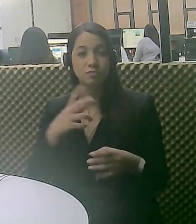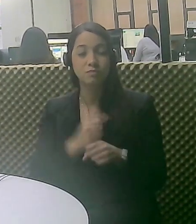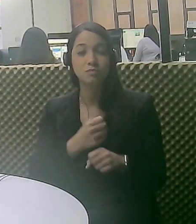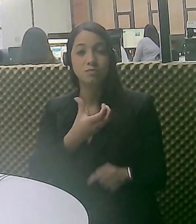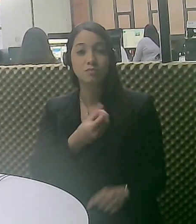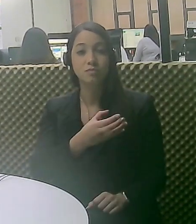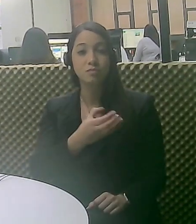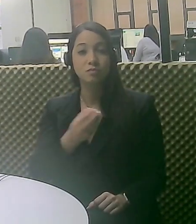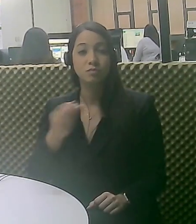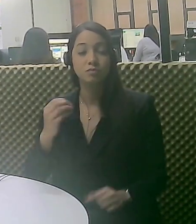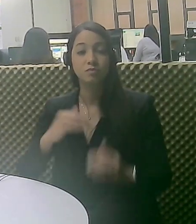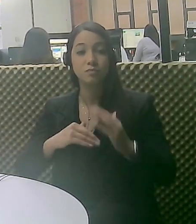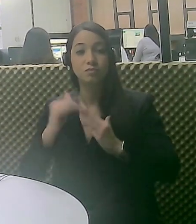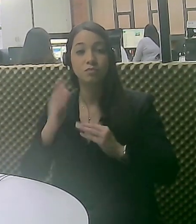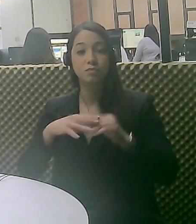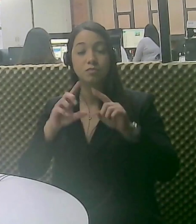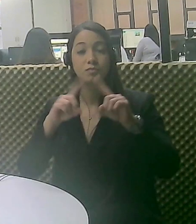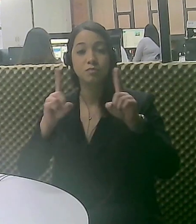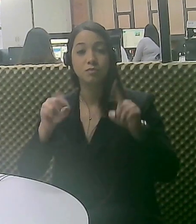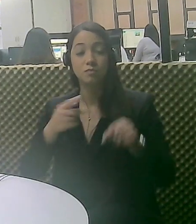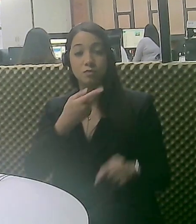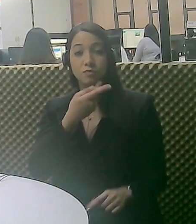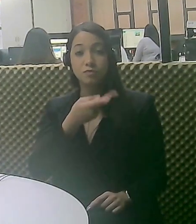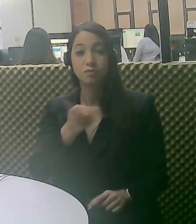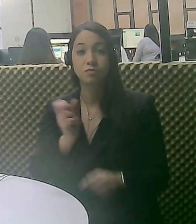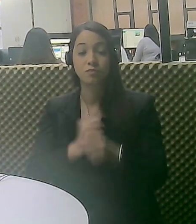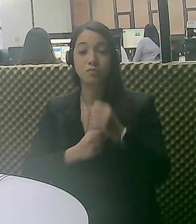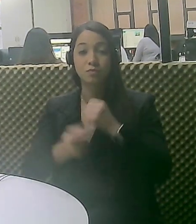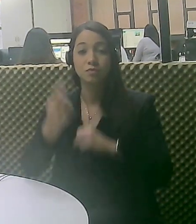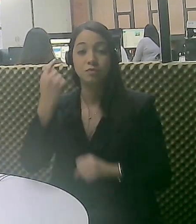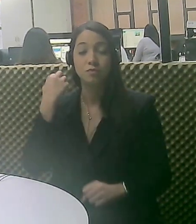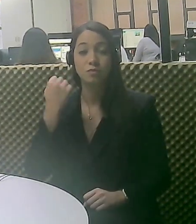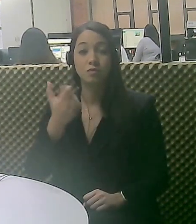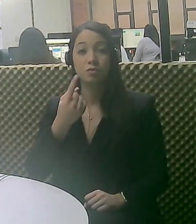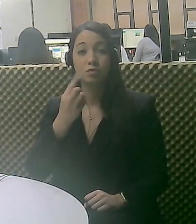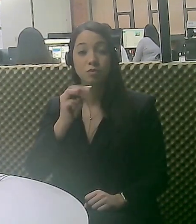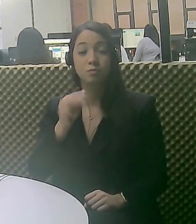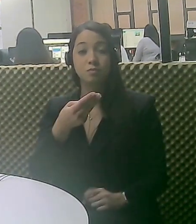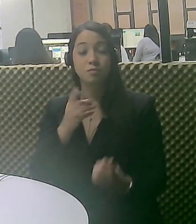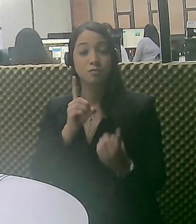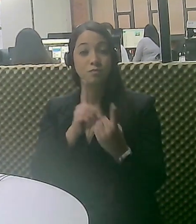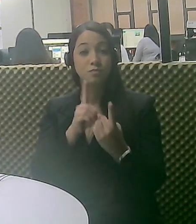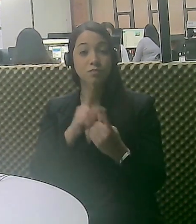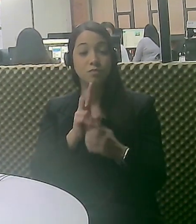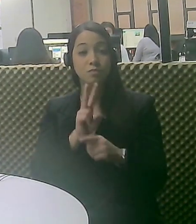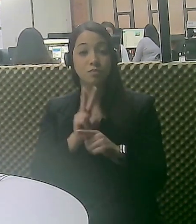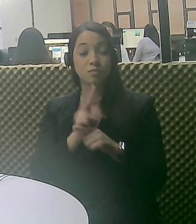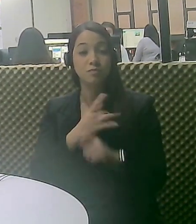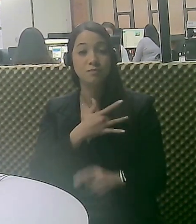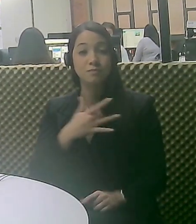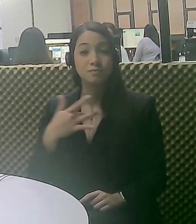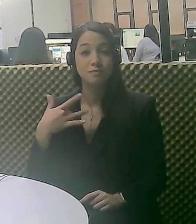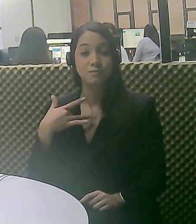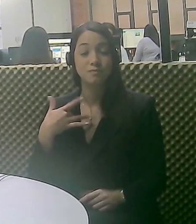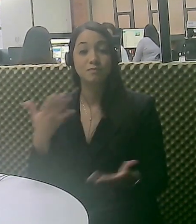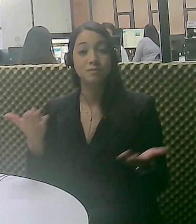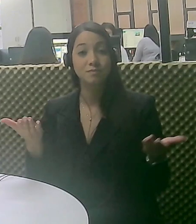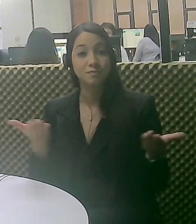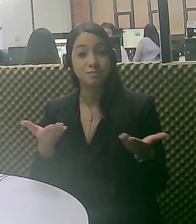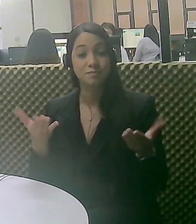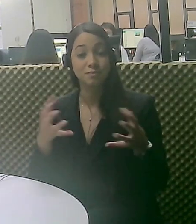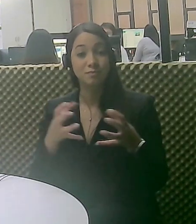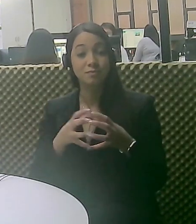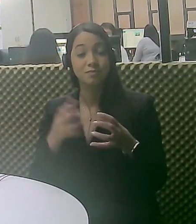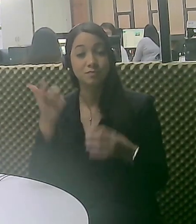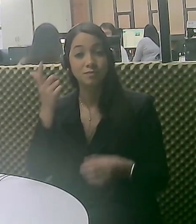600 profissionais, que só de visitas domiciliares no ano passado, foram quase 1 milhão de atendimentos para cuidar da nossa saúde. Agora, para essa turma aqui